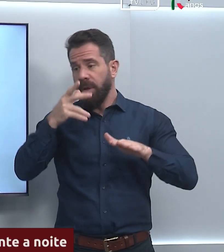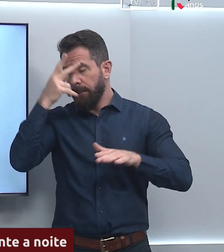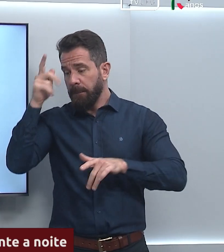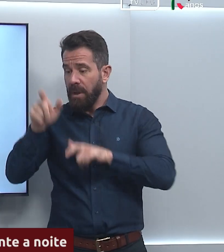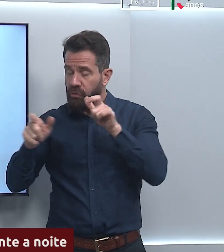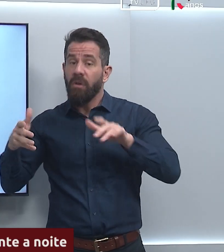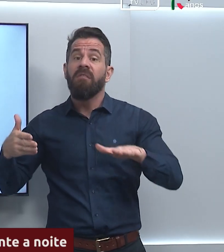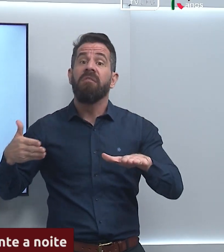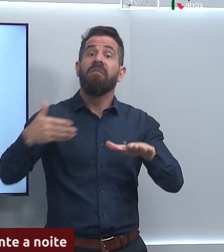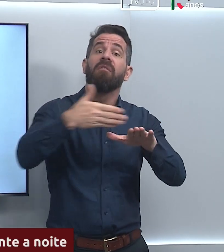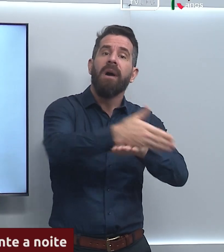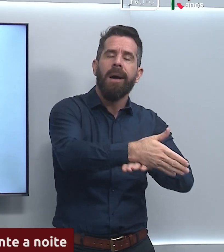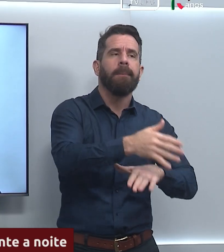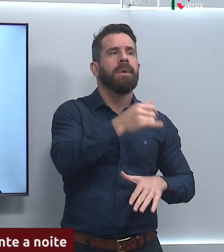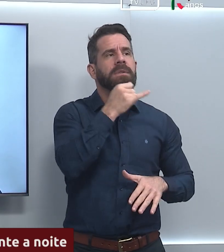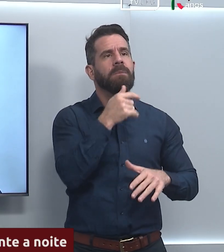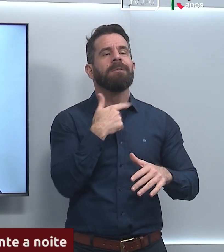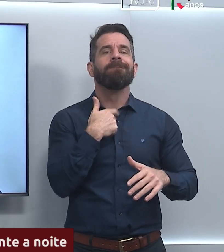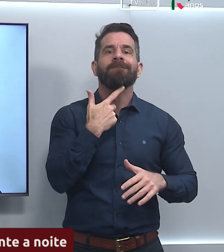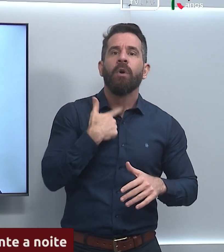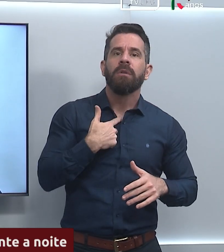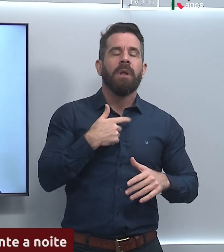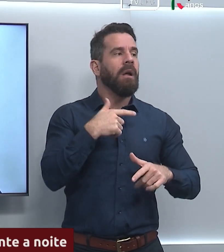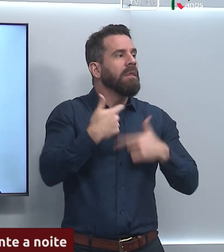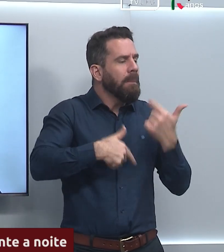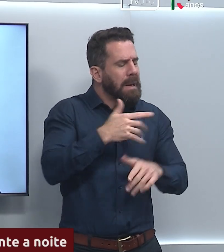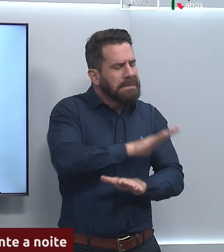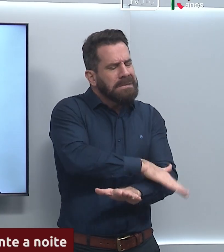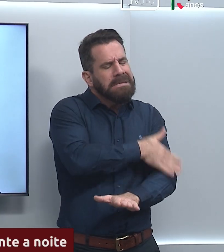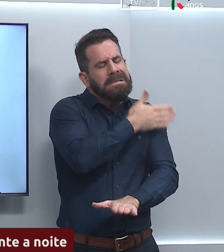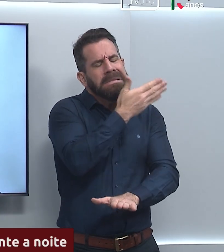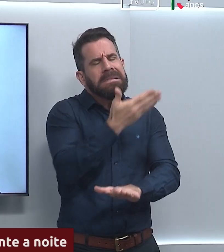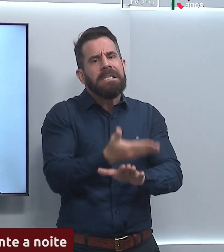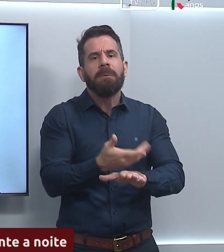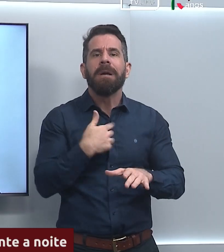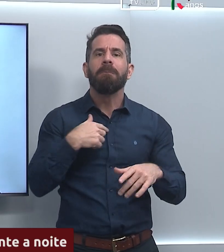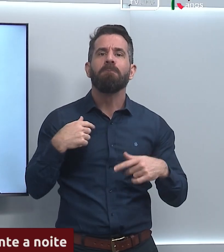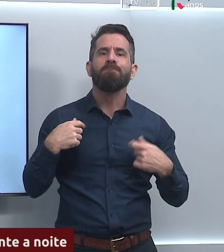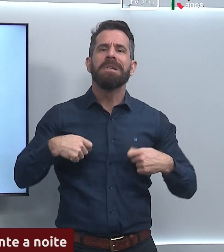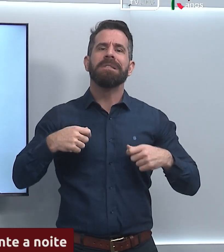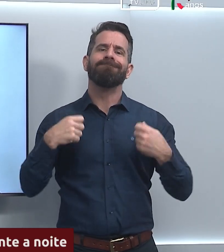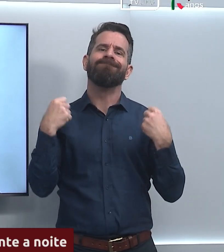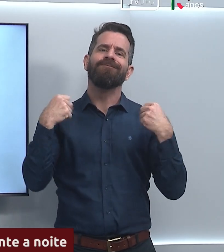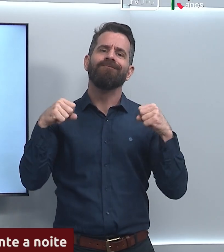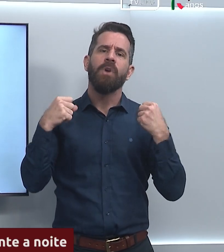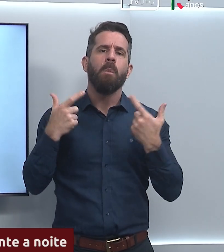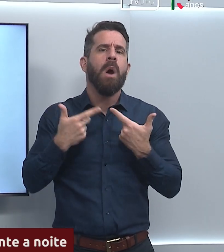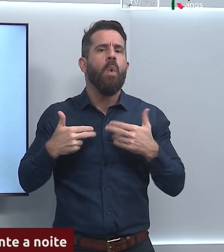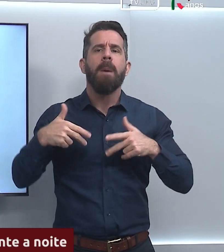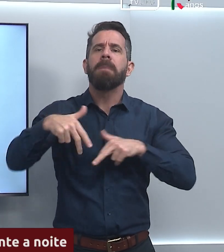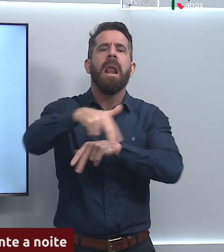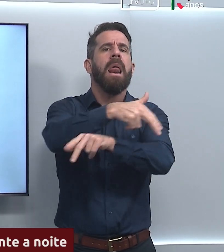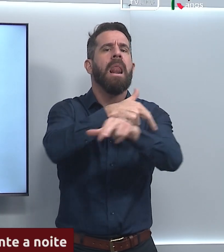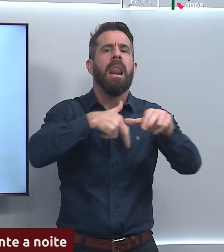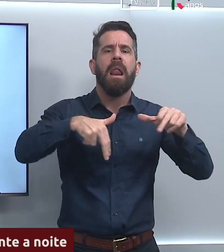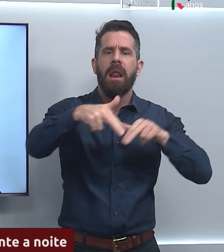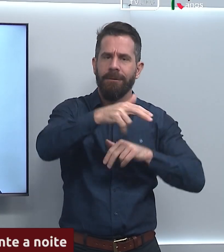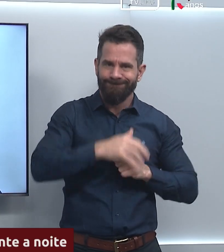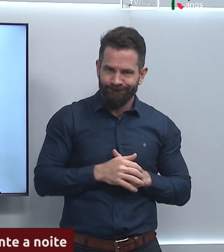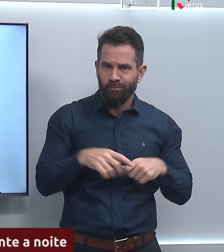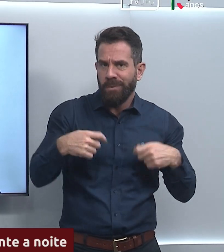poder fazer alguma prática física. E se você fecha, você estende esse fechamento até o início da